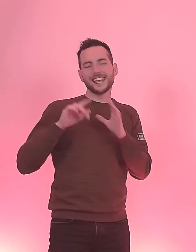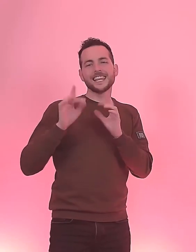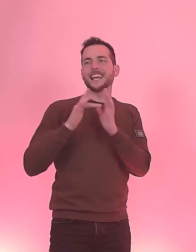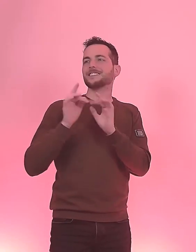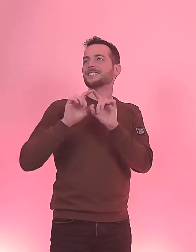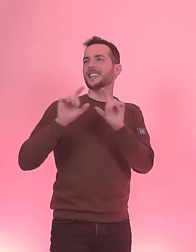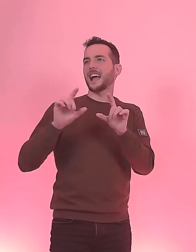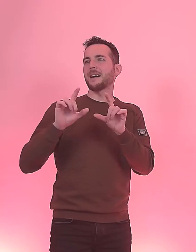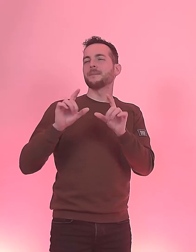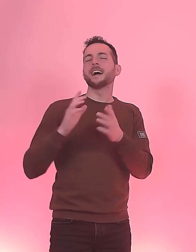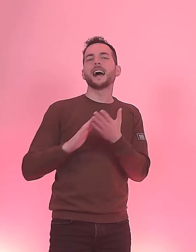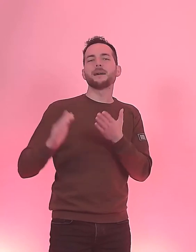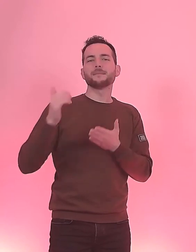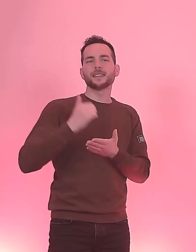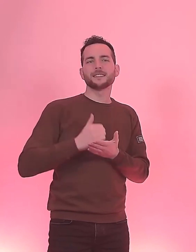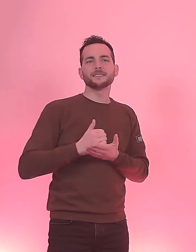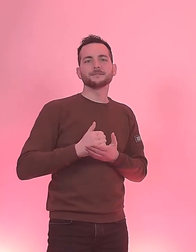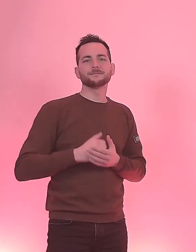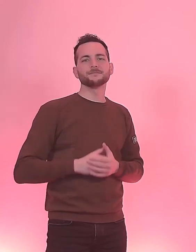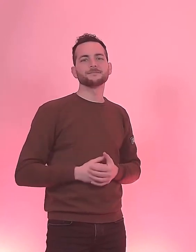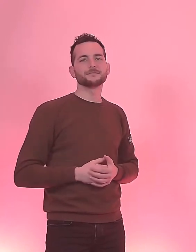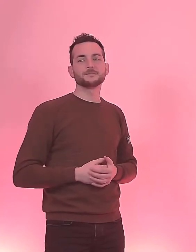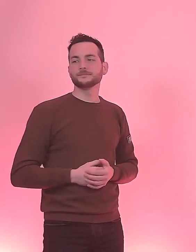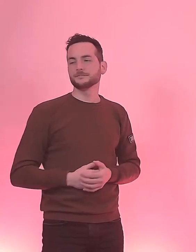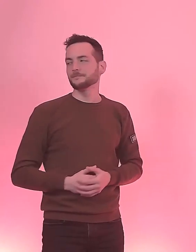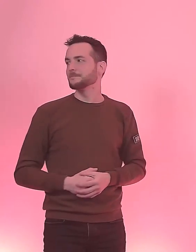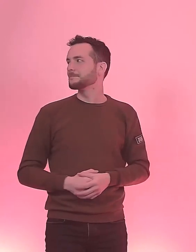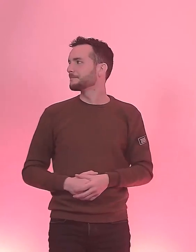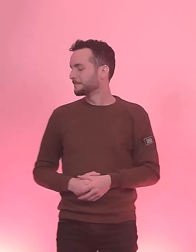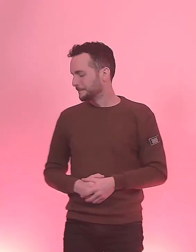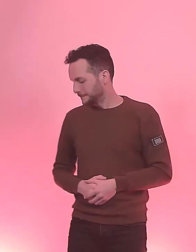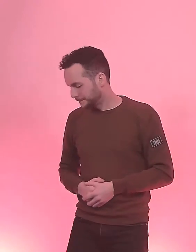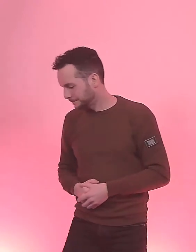goh van trouw